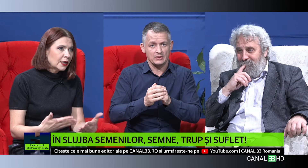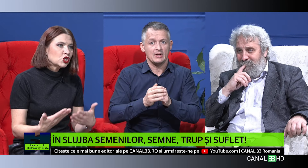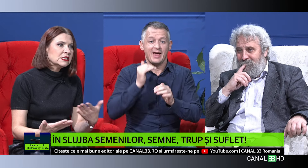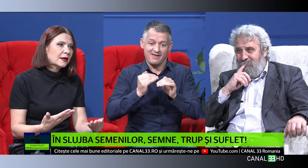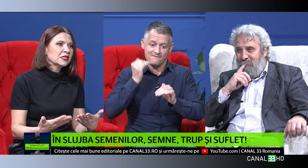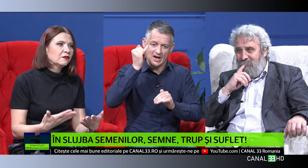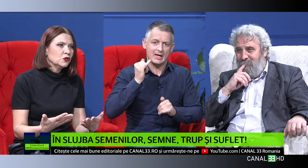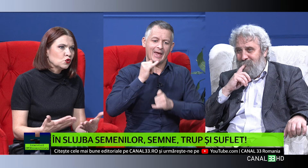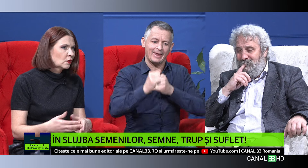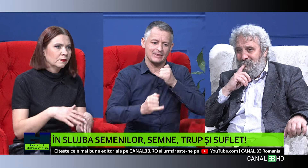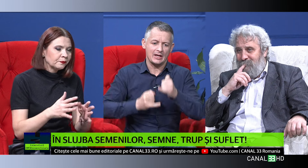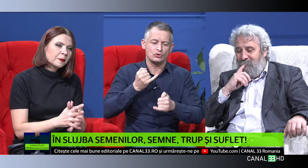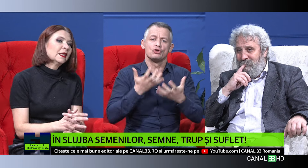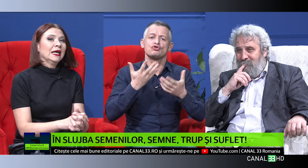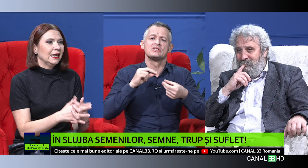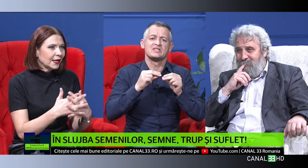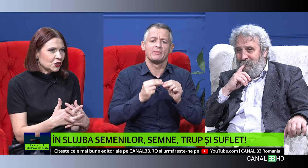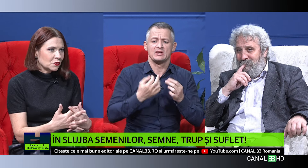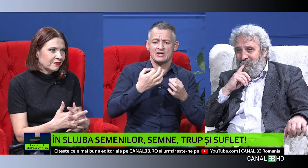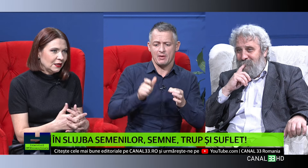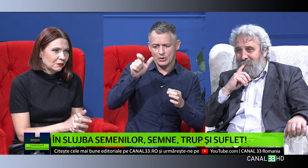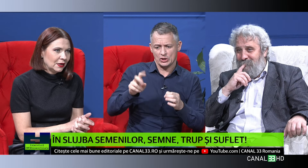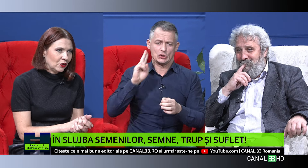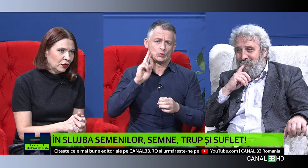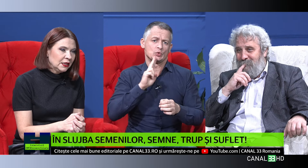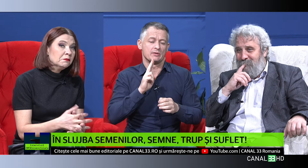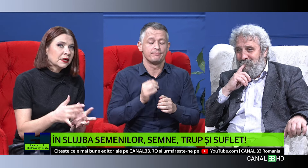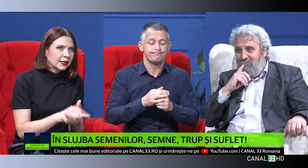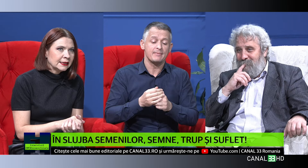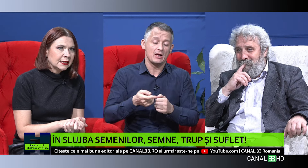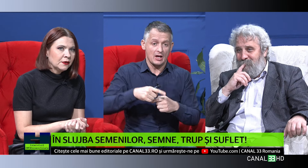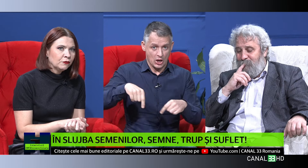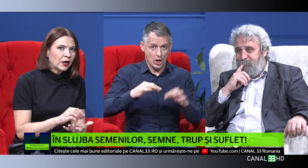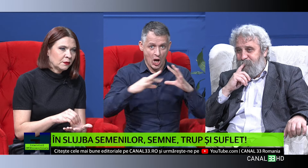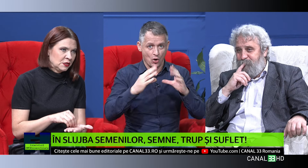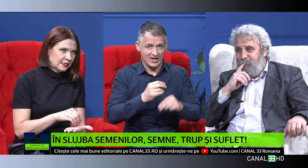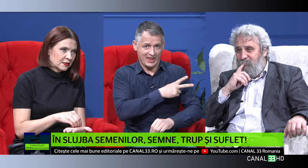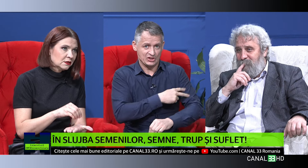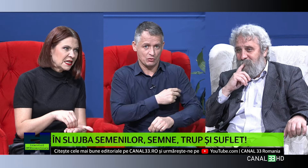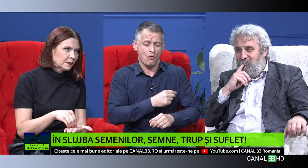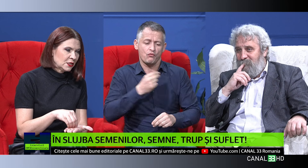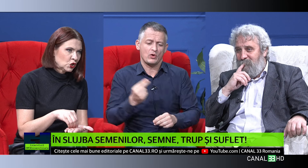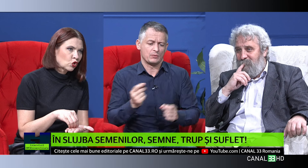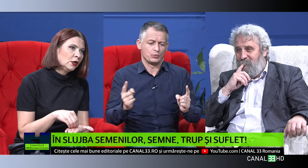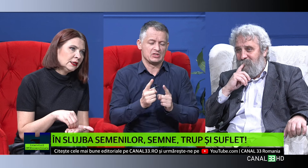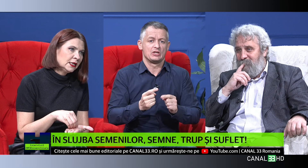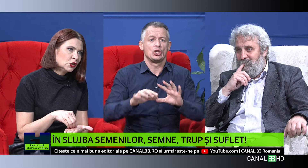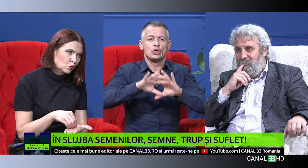internațional ce înseamnă să fii surd. La liceu, să venim la noi, din păcate, foarte puțin. Sunt 14 școli de